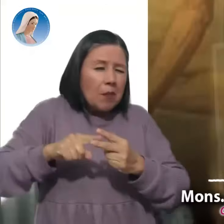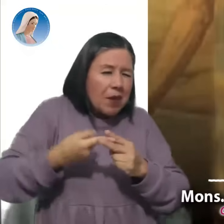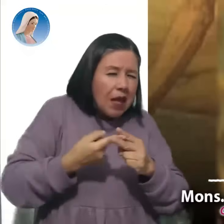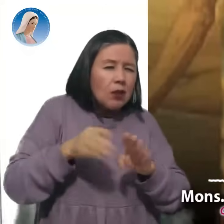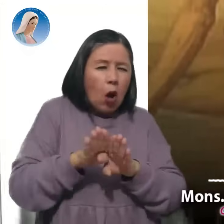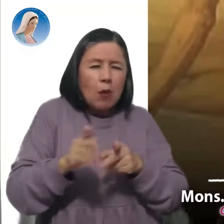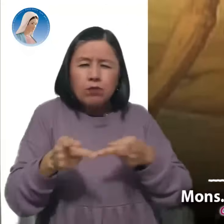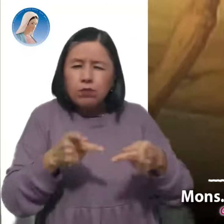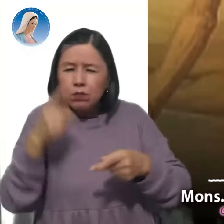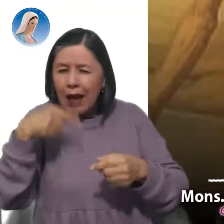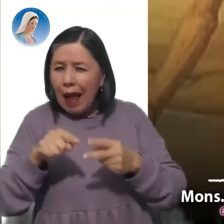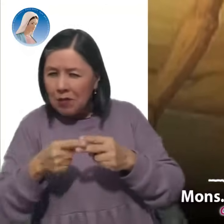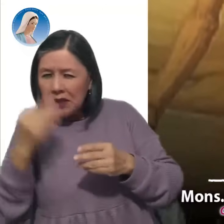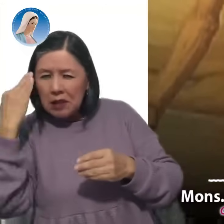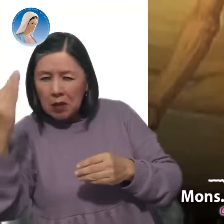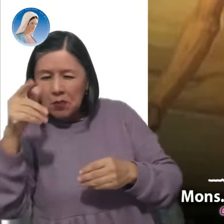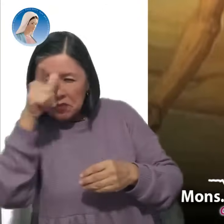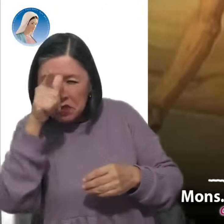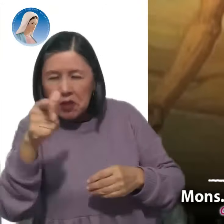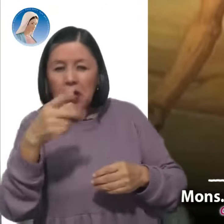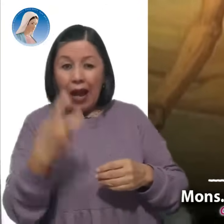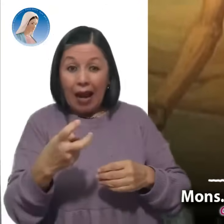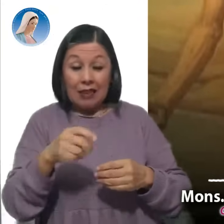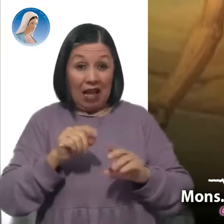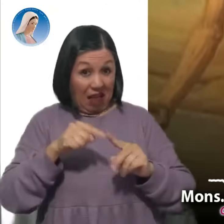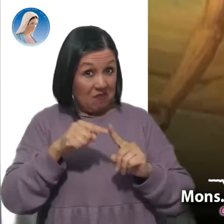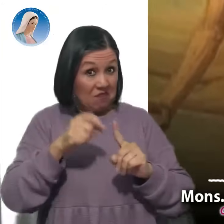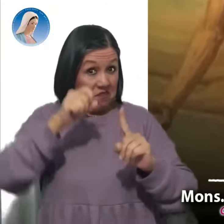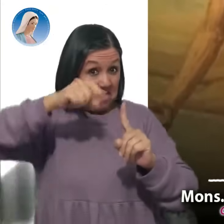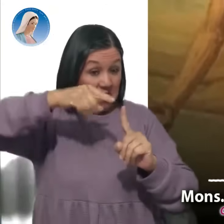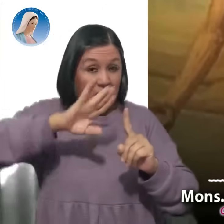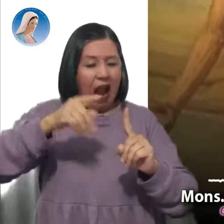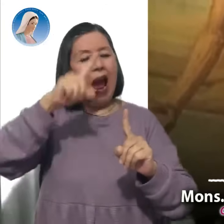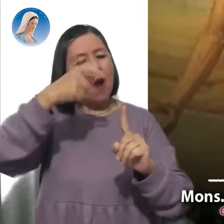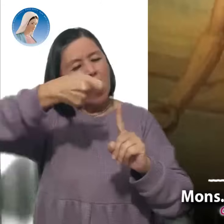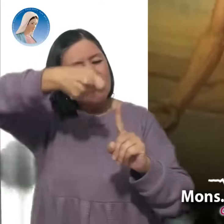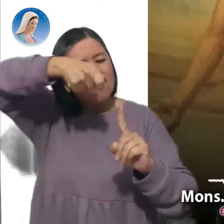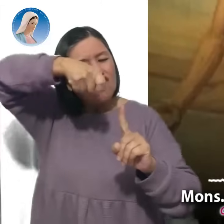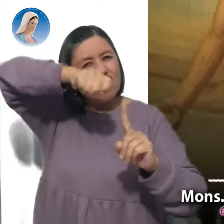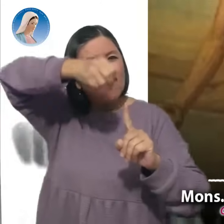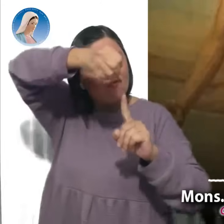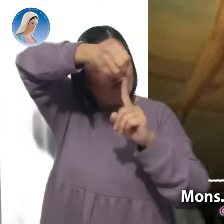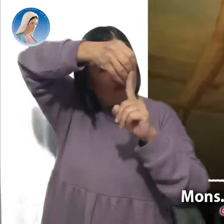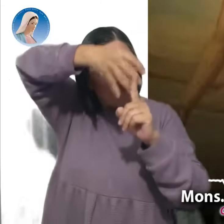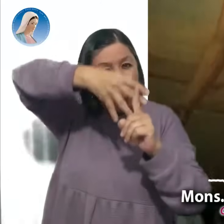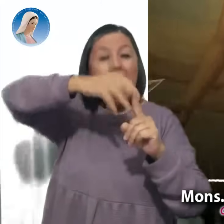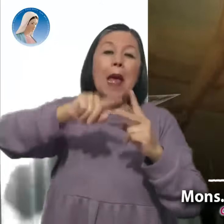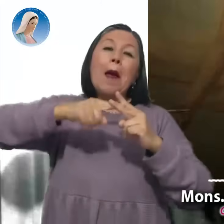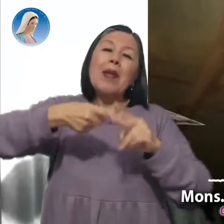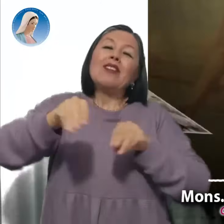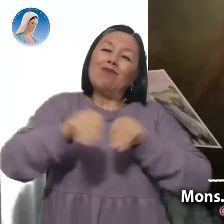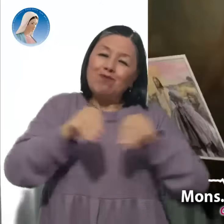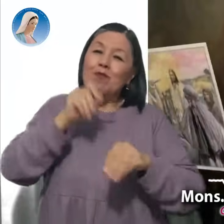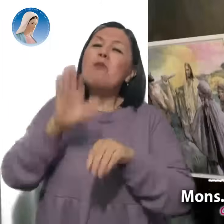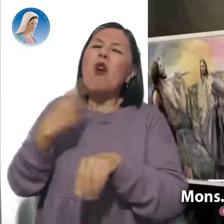al tiempo del Espíritu. Un Mesías que recibiendo un bautismo de agua, inicia la misión que